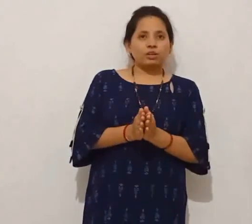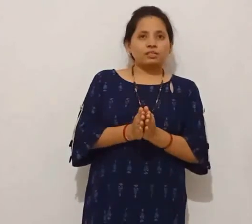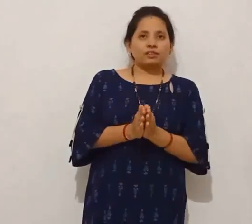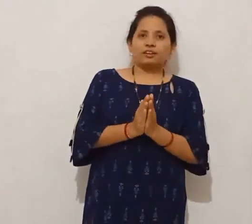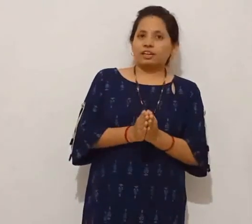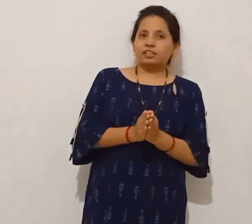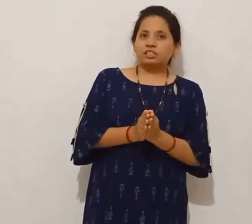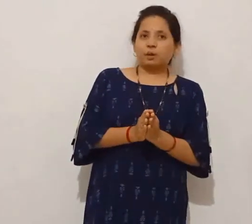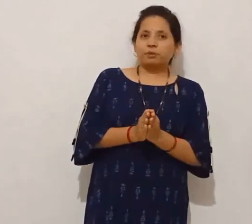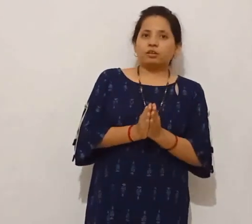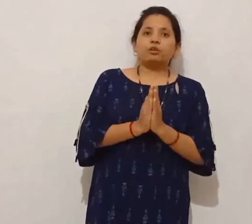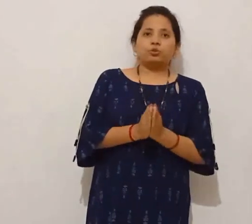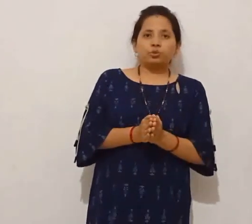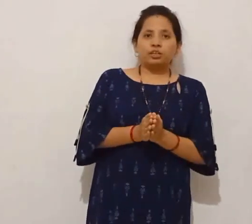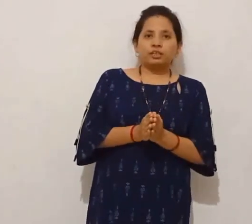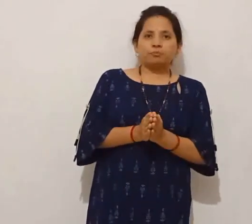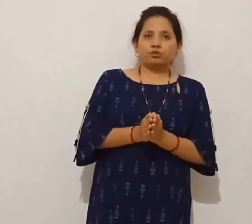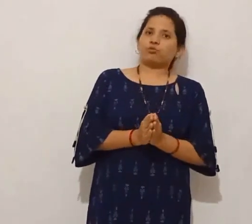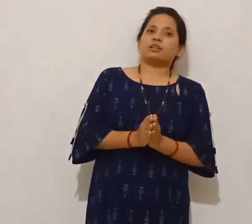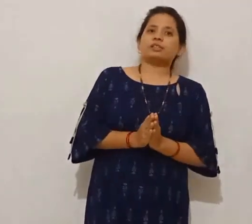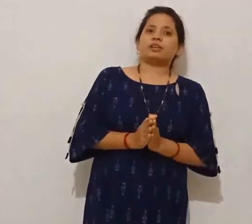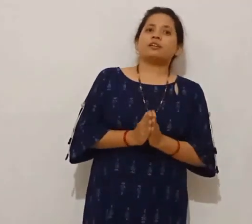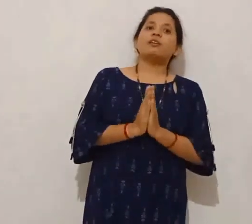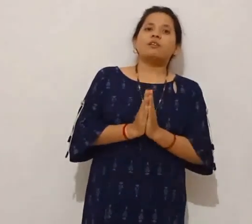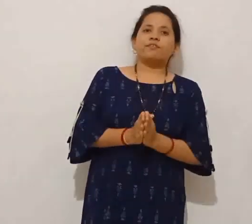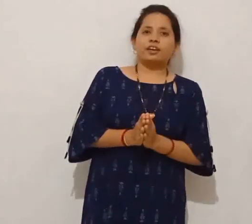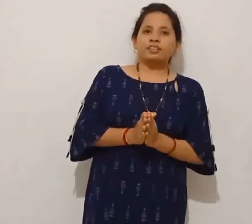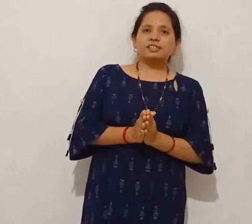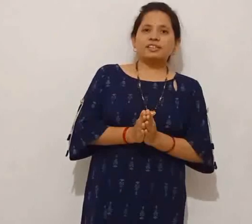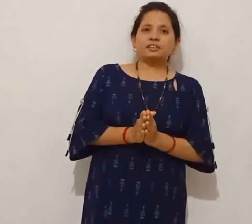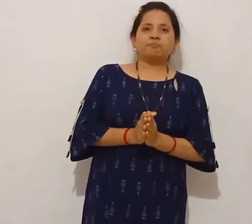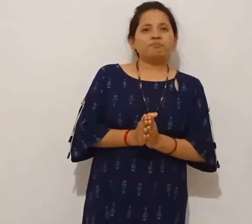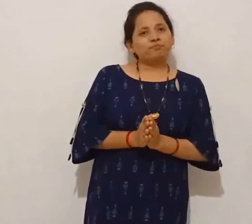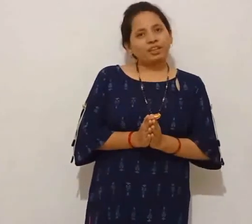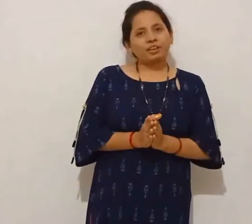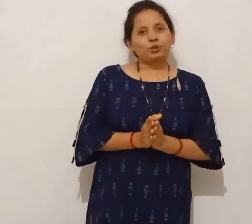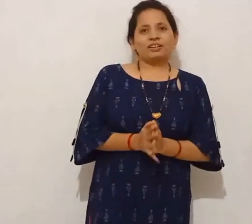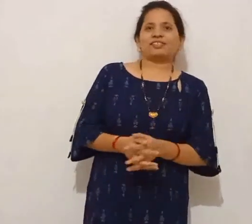अस. रीड द चैप्टर 2-3 टाइम्स टू अंडरस्टैंड वेरी इजीली. थैंक यू गाइस.